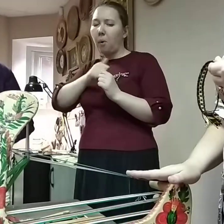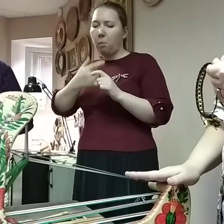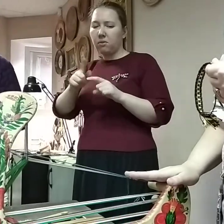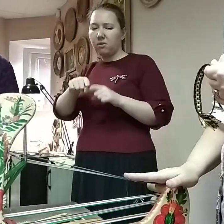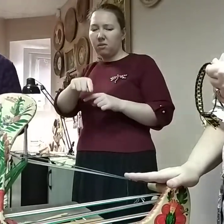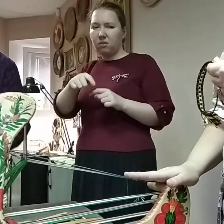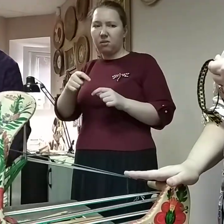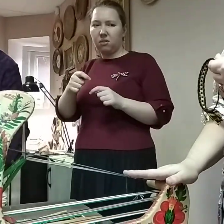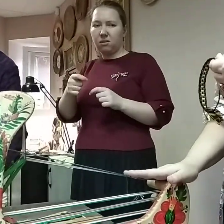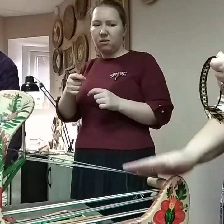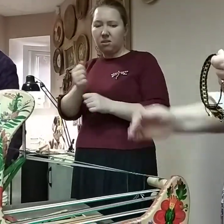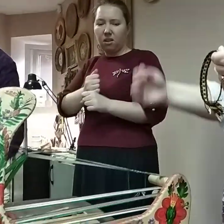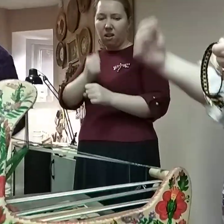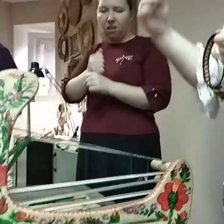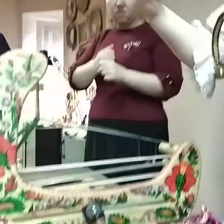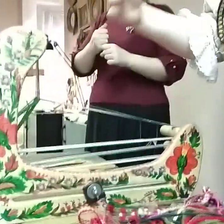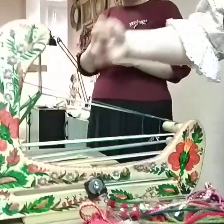там сантанке.